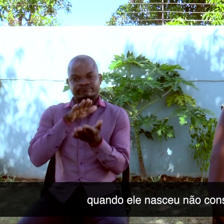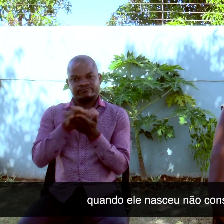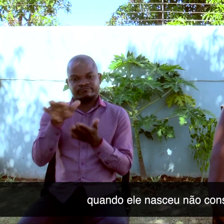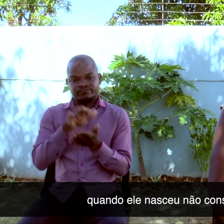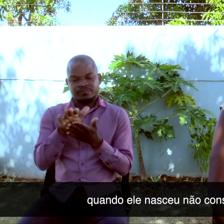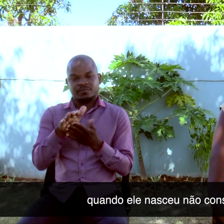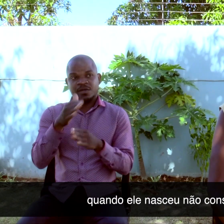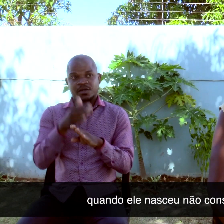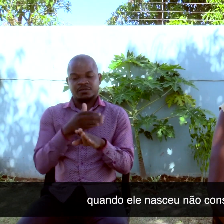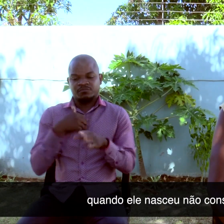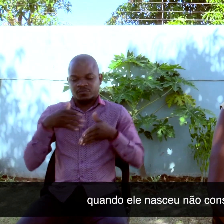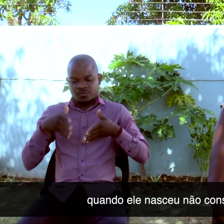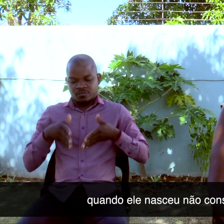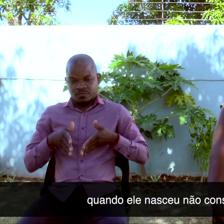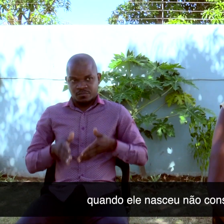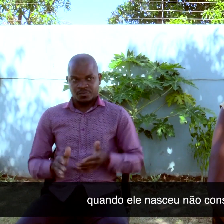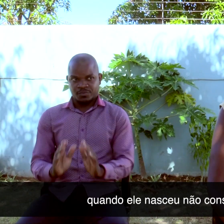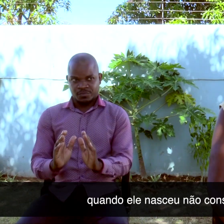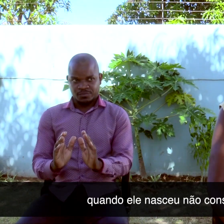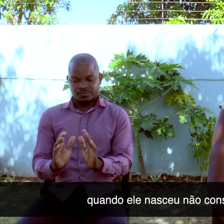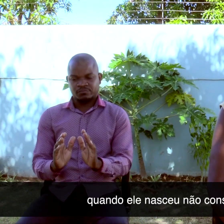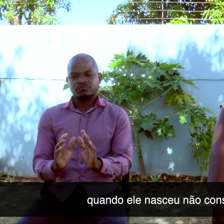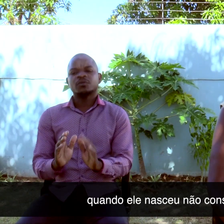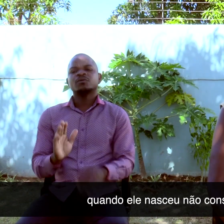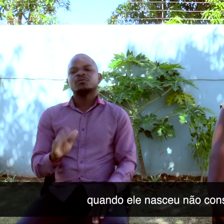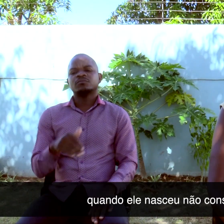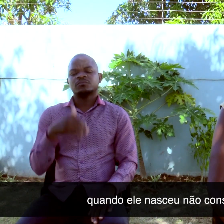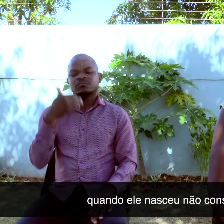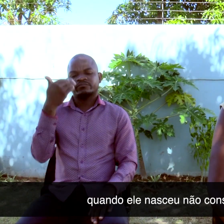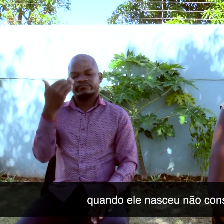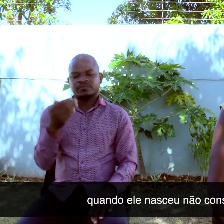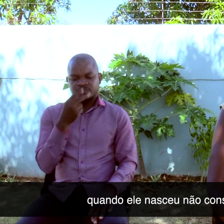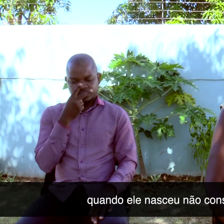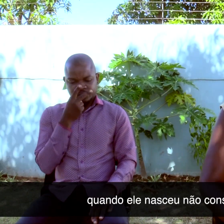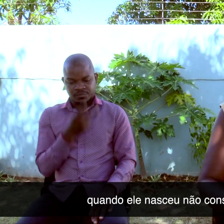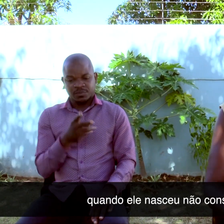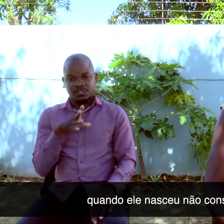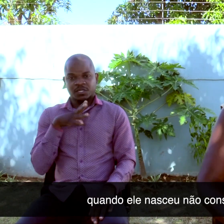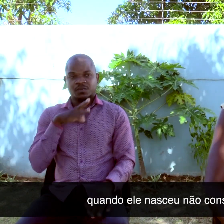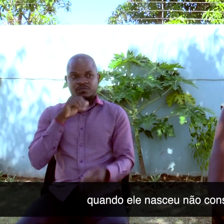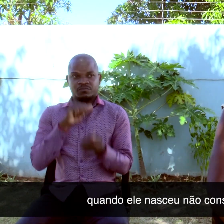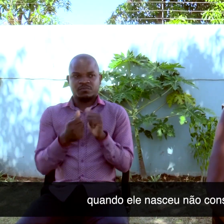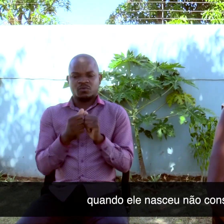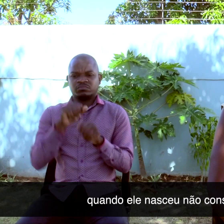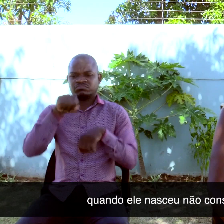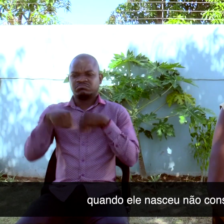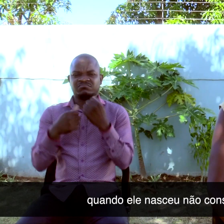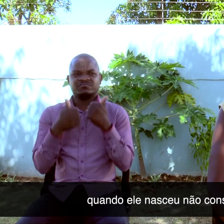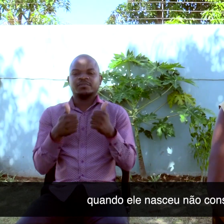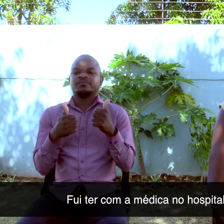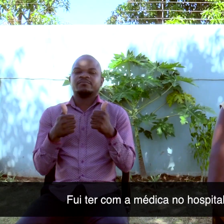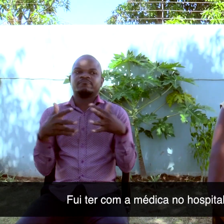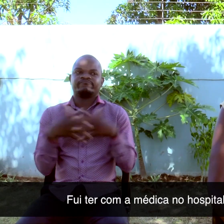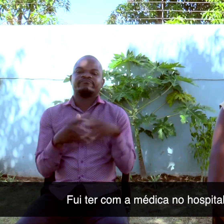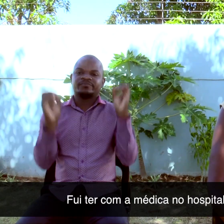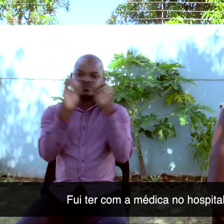Quando ele nasceu, deparei com o problema dele não conseguir gesticular e